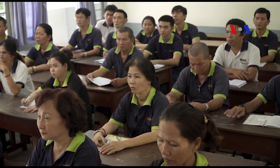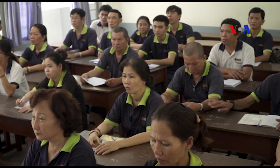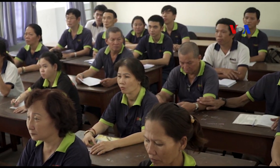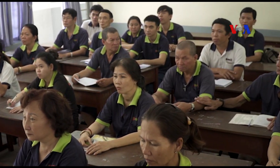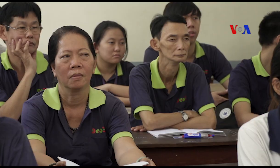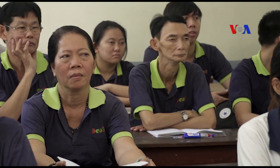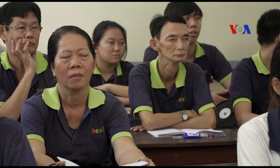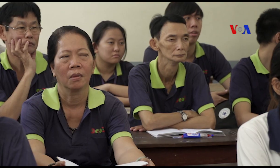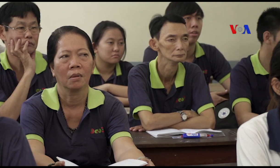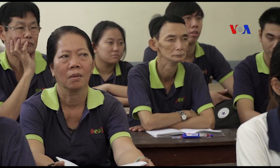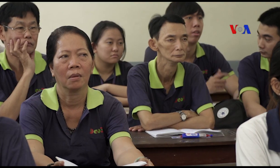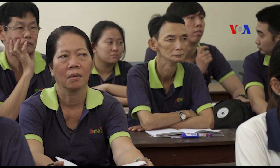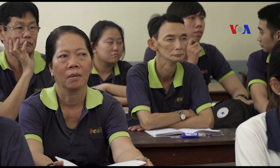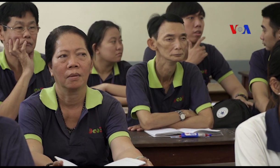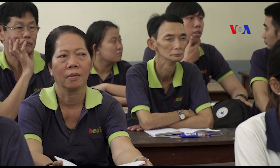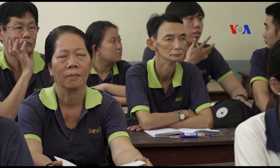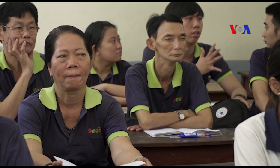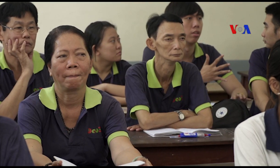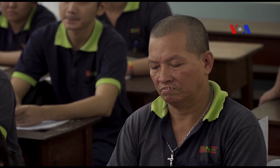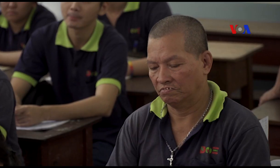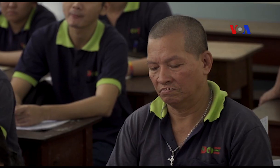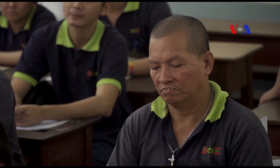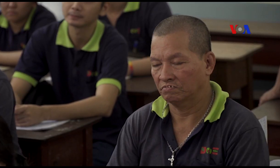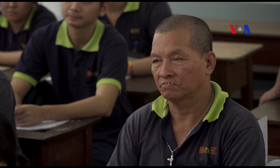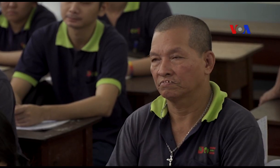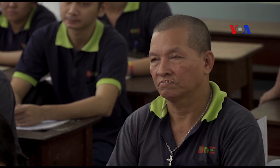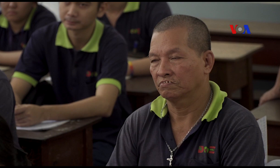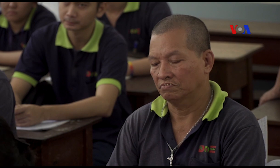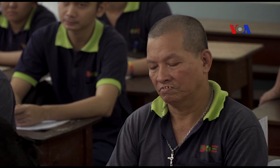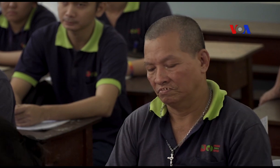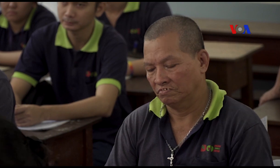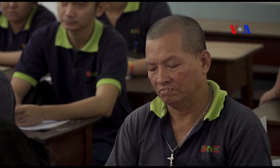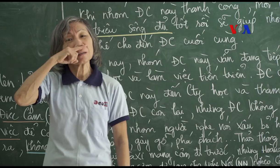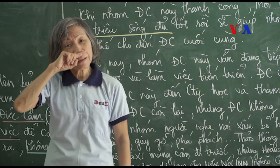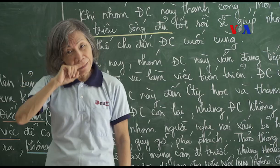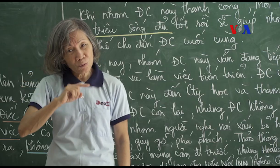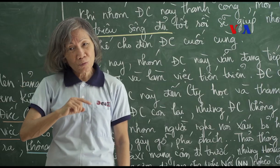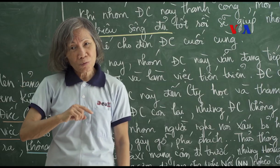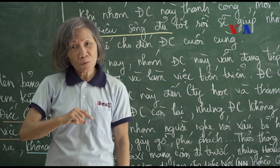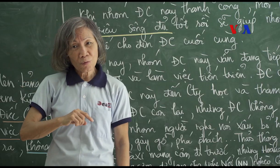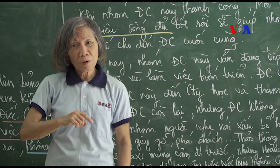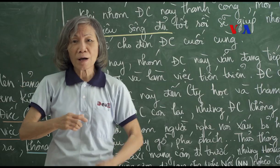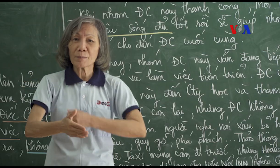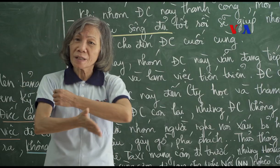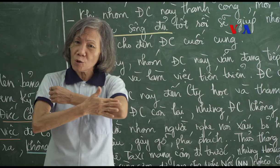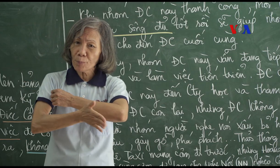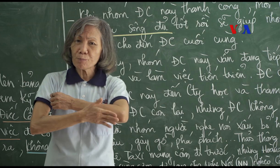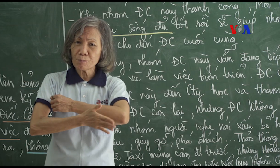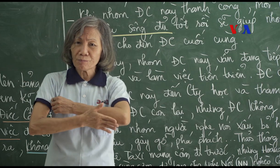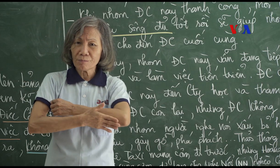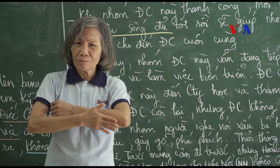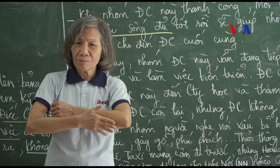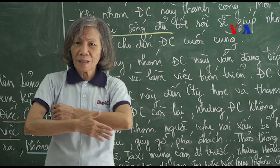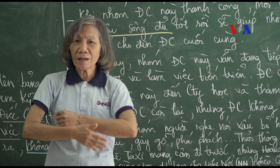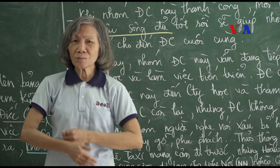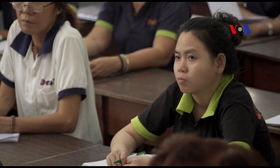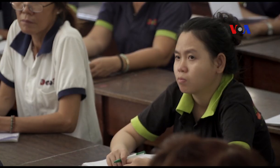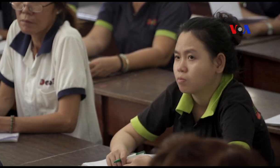Nhắc đến lớp học, chúng ta sẽ hình dung tới hình ảnh thầy cô giáo giảng bài, tiếng các em học sinh thi nhau phát biểu. Nhưng với lớp học